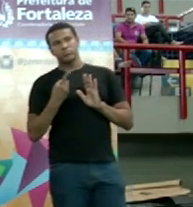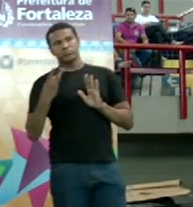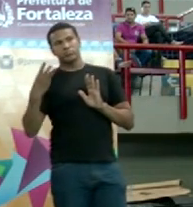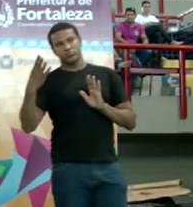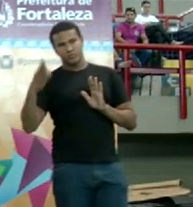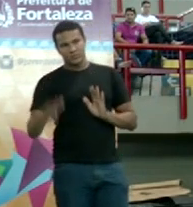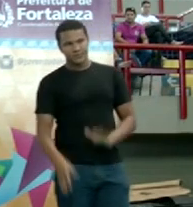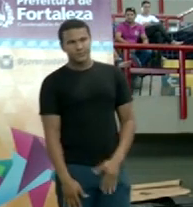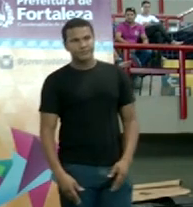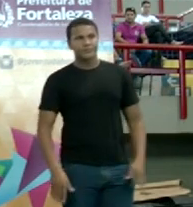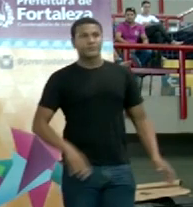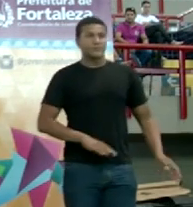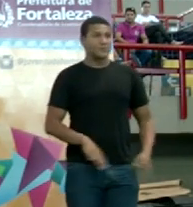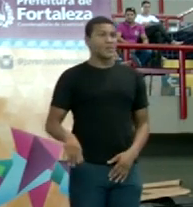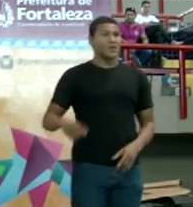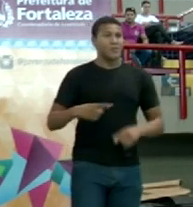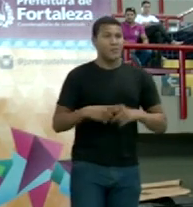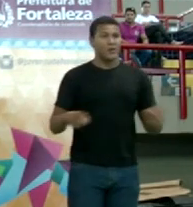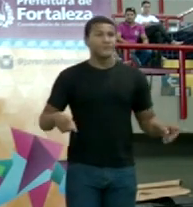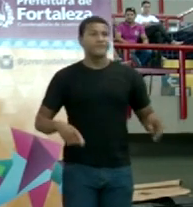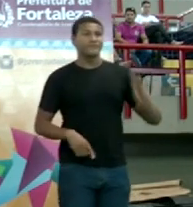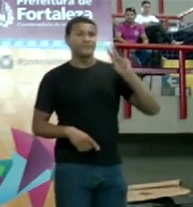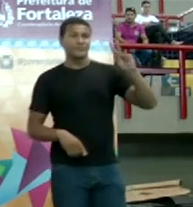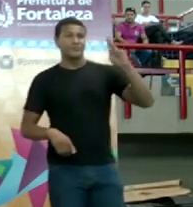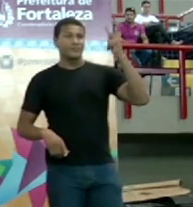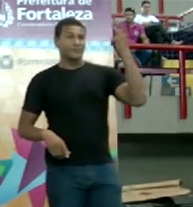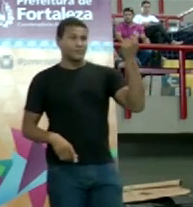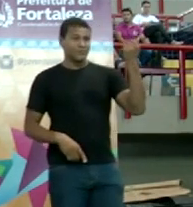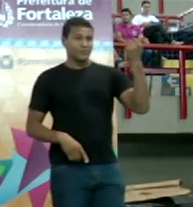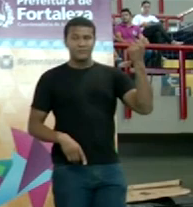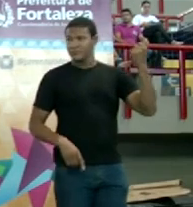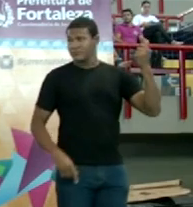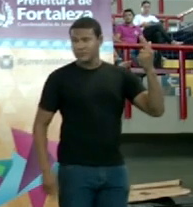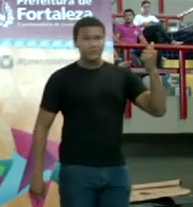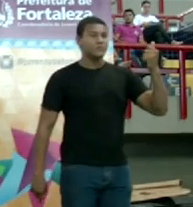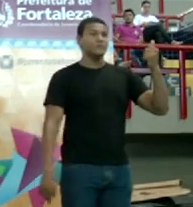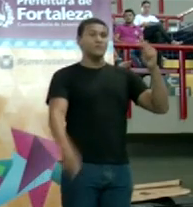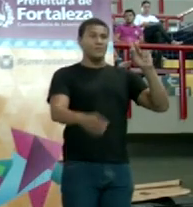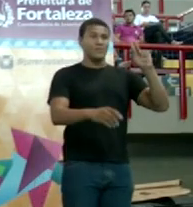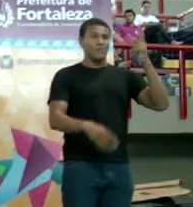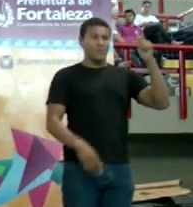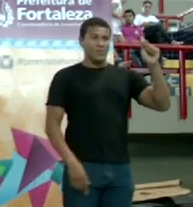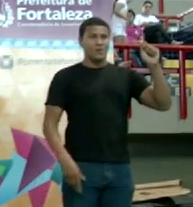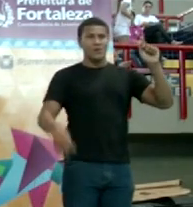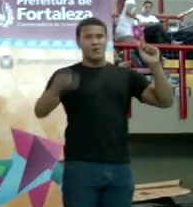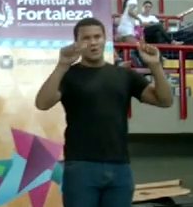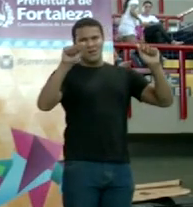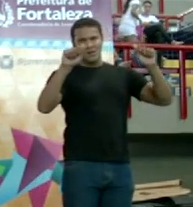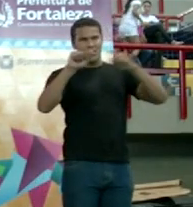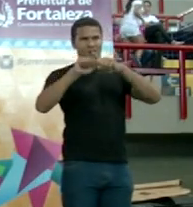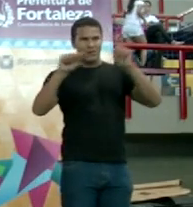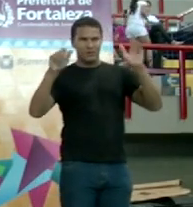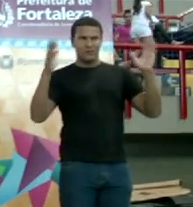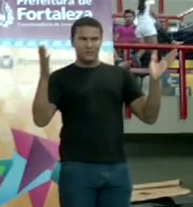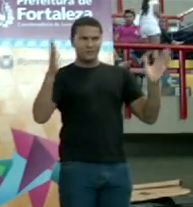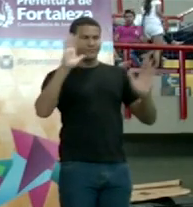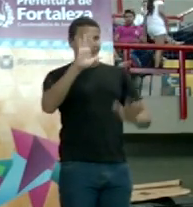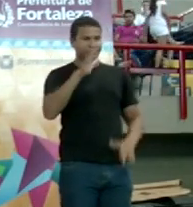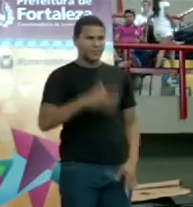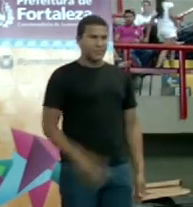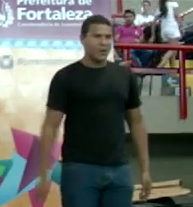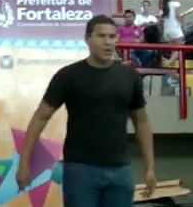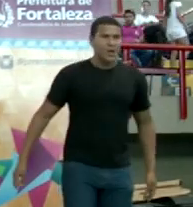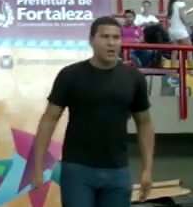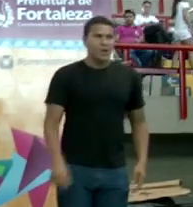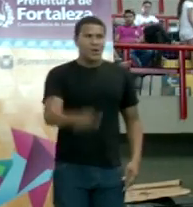Agora, o a sem crase e o HA do verbo haver, dá. Quem quiser pode anotar. Eu uso o a